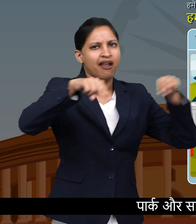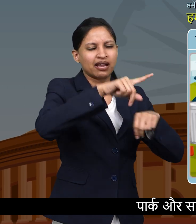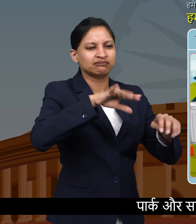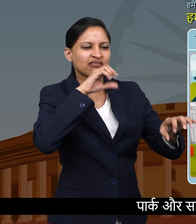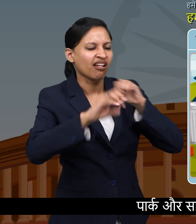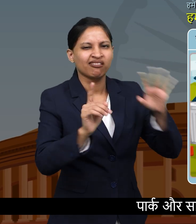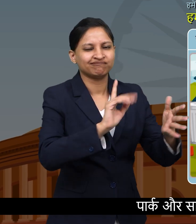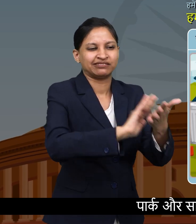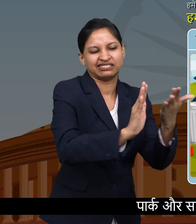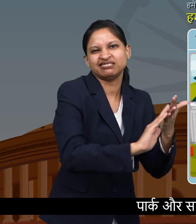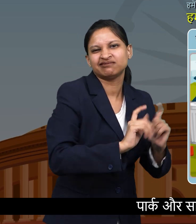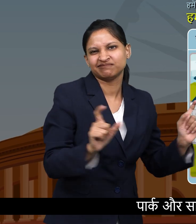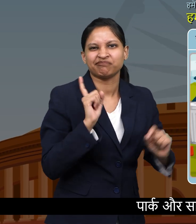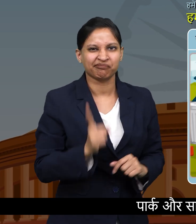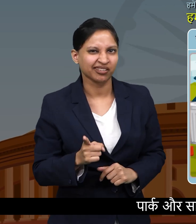रखें।